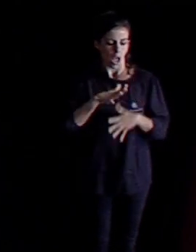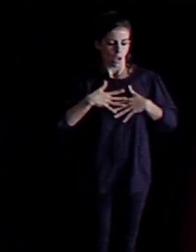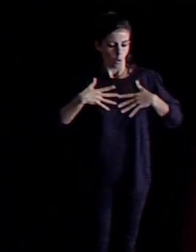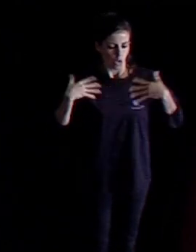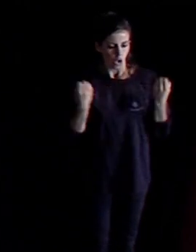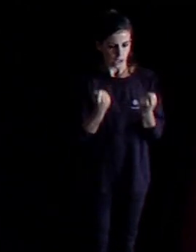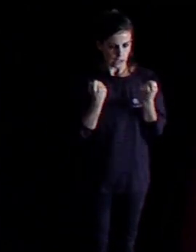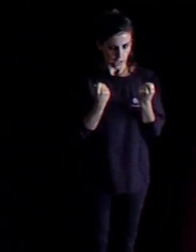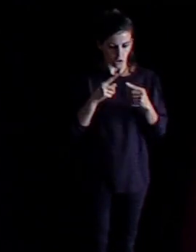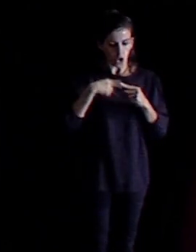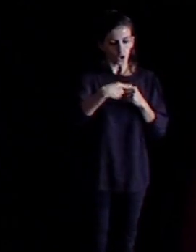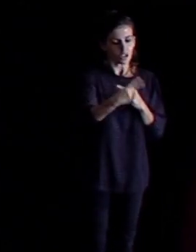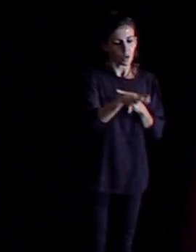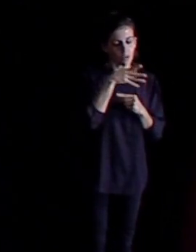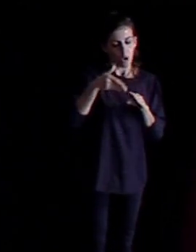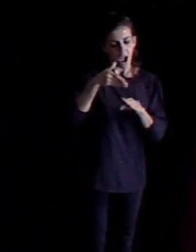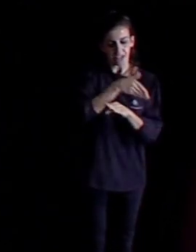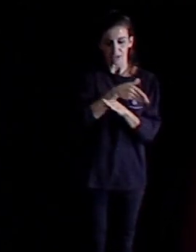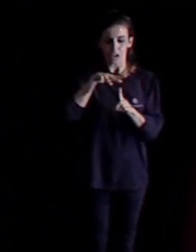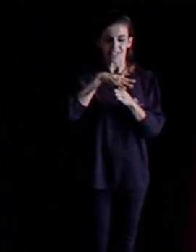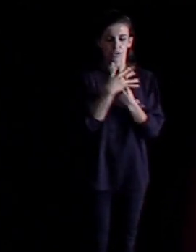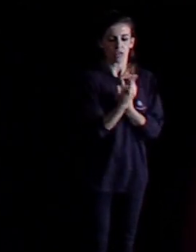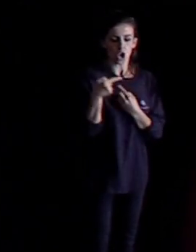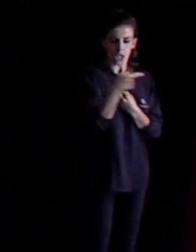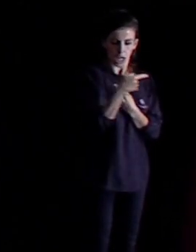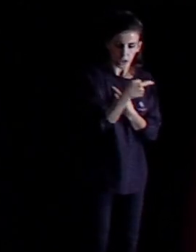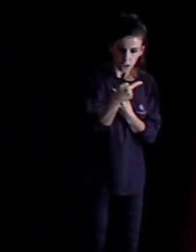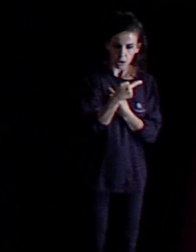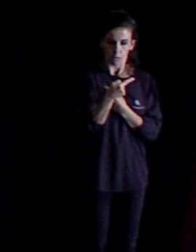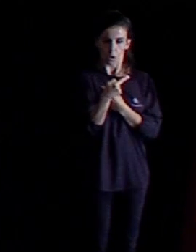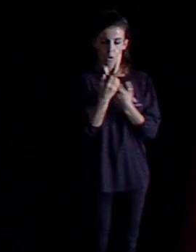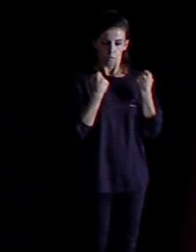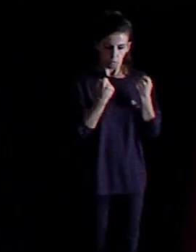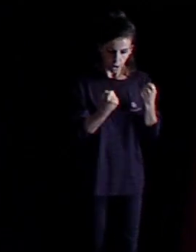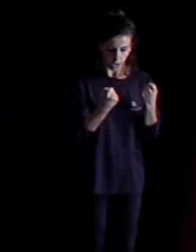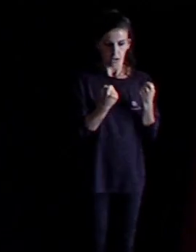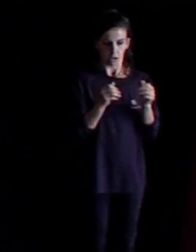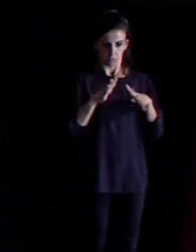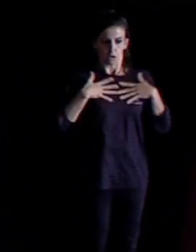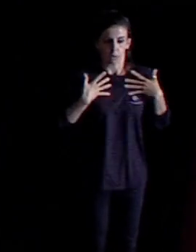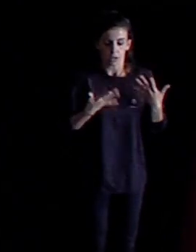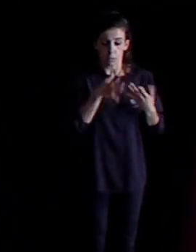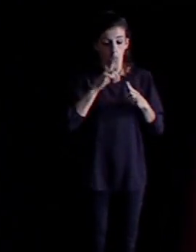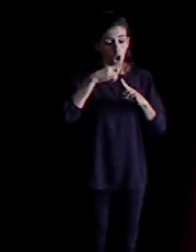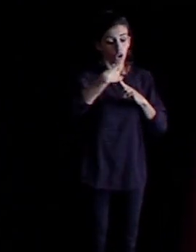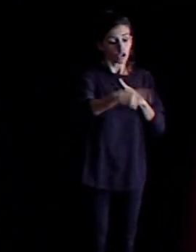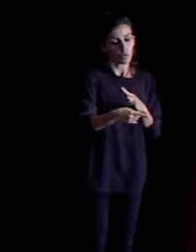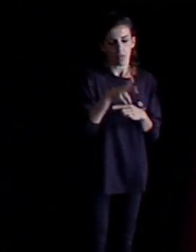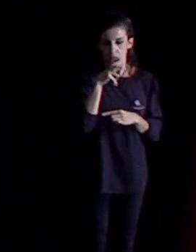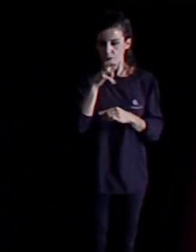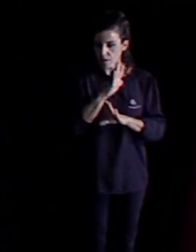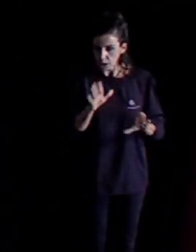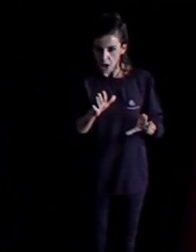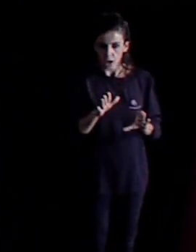de un acontecimiento negativo, brusco, inesperado, con unas consecuencias dramáticas y que ha sido en